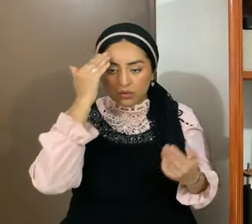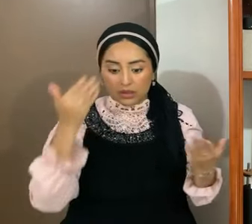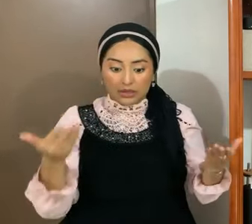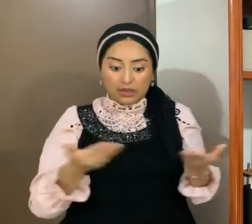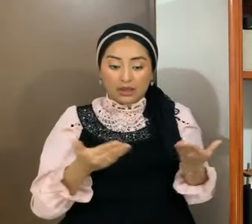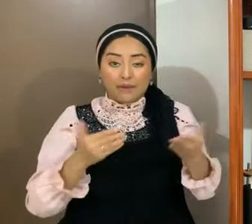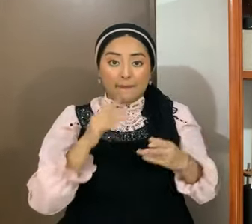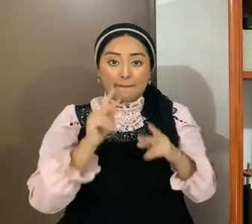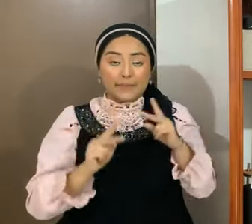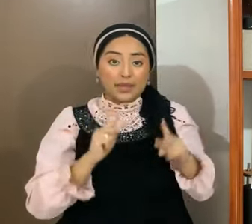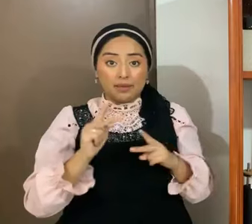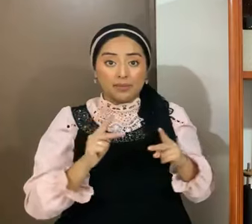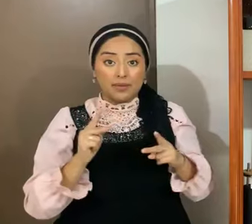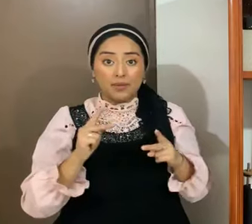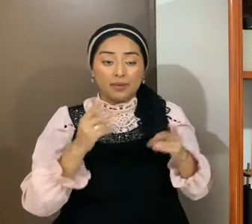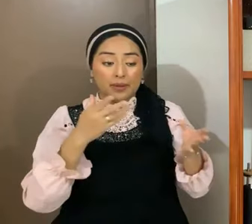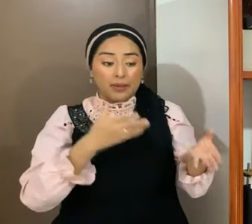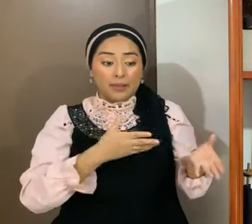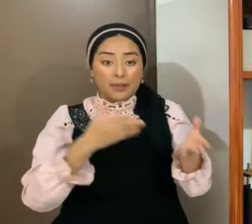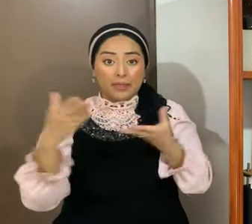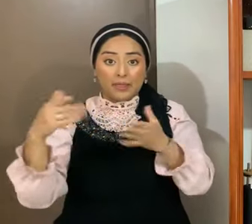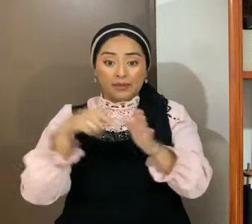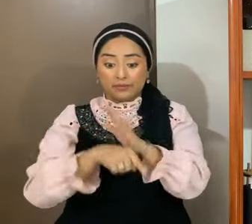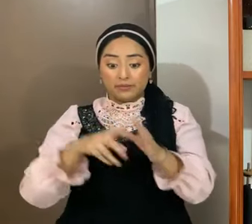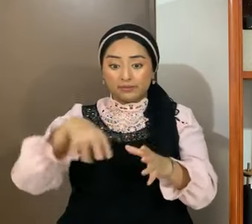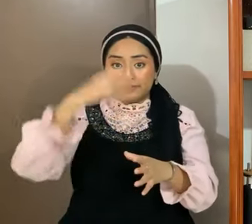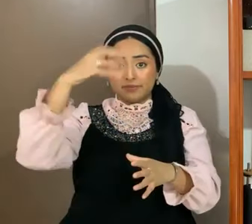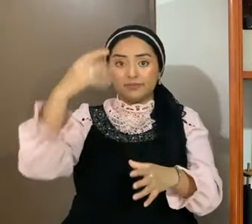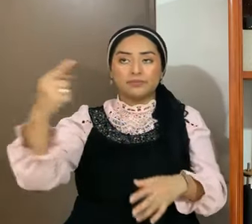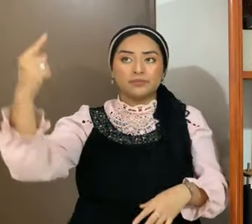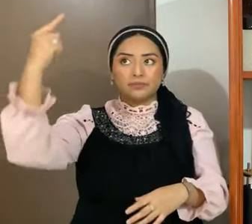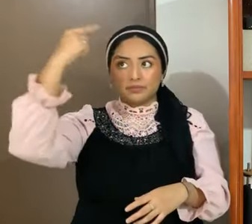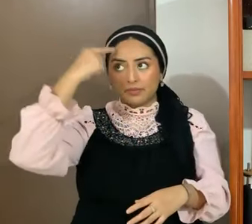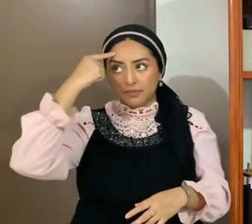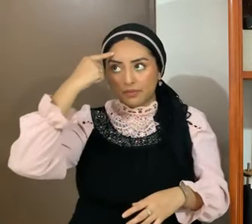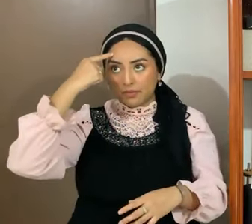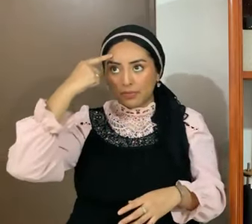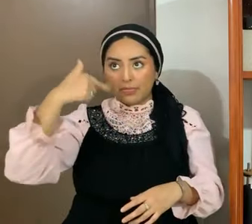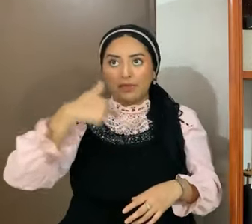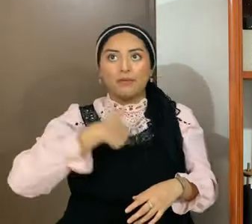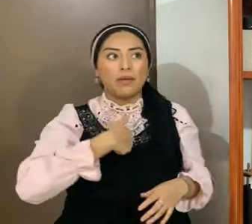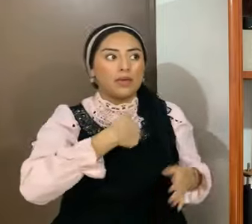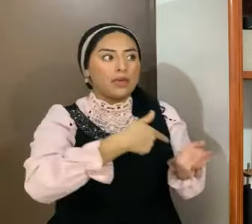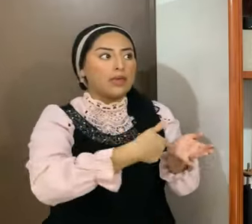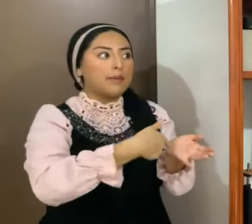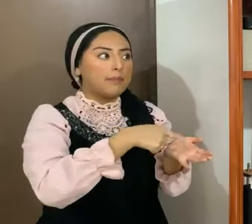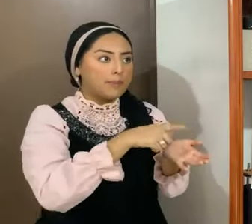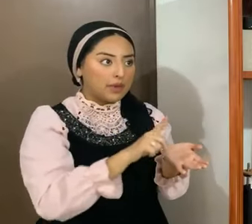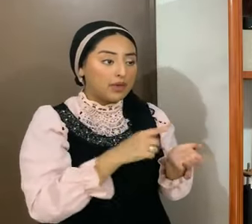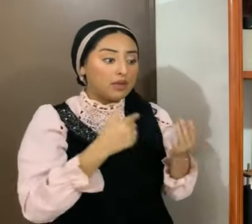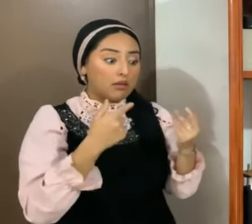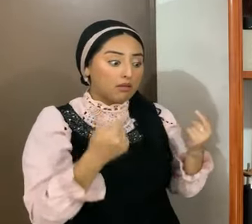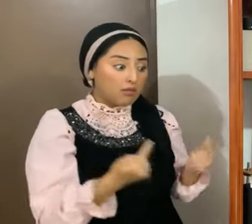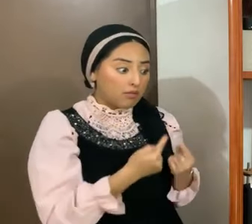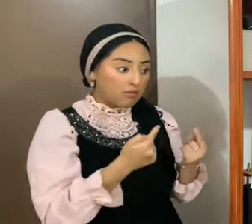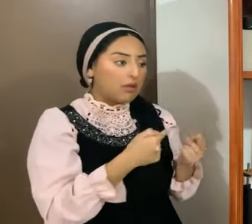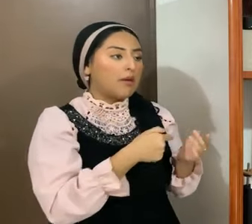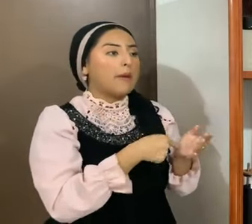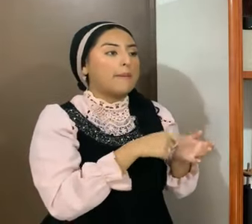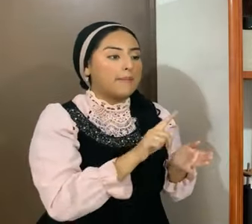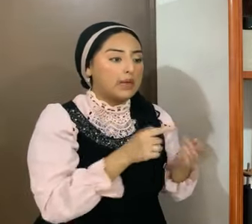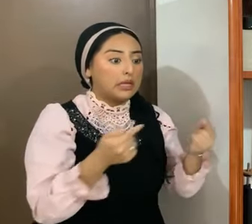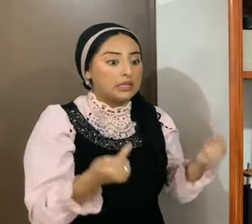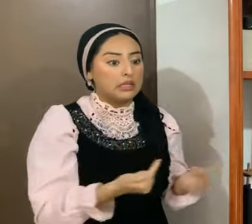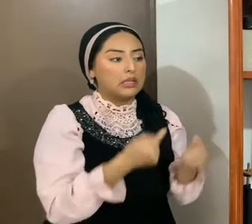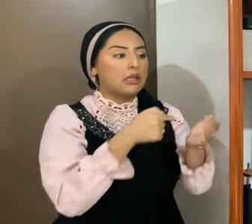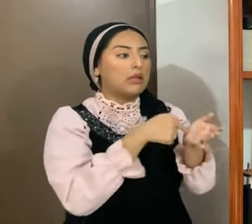el pueblo iba y llevaba los sacrificios pensando que estaba haciendo un pago. Bueno, pequé, pago, pequé,